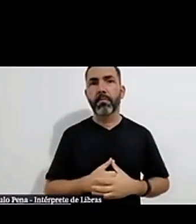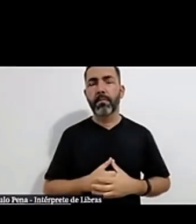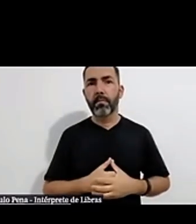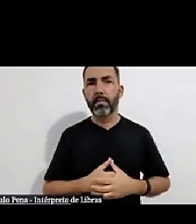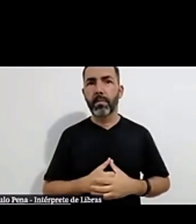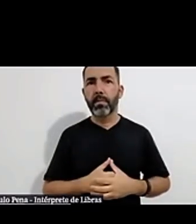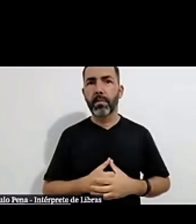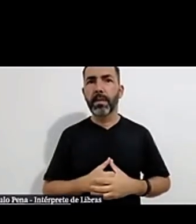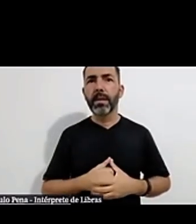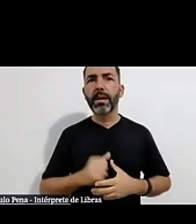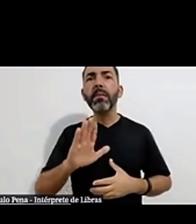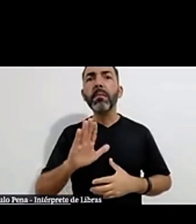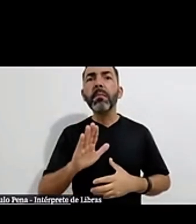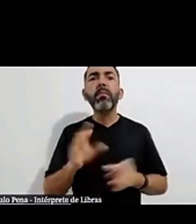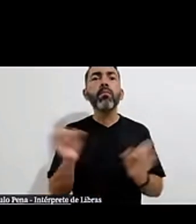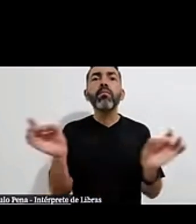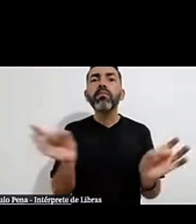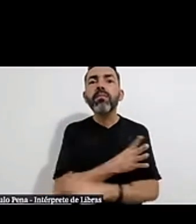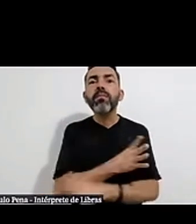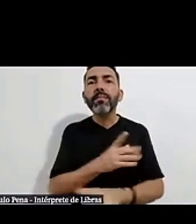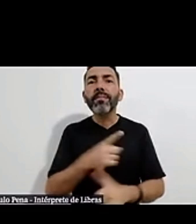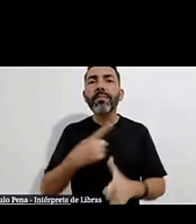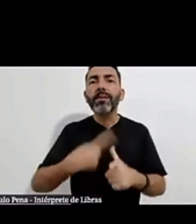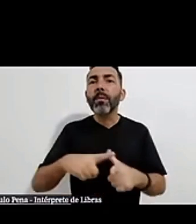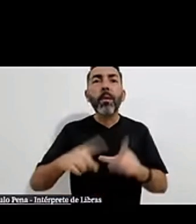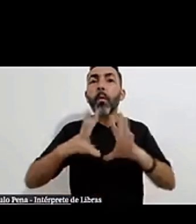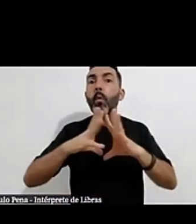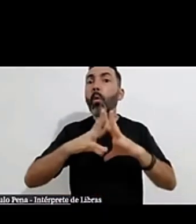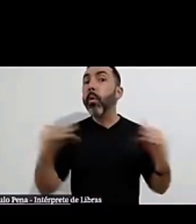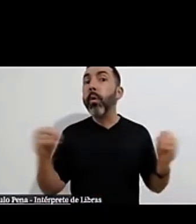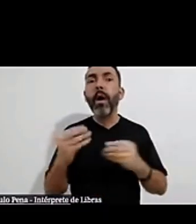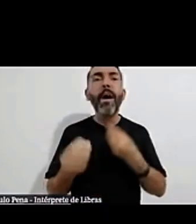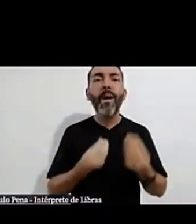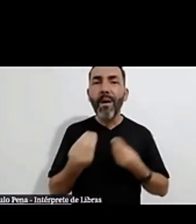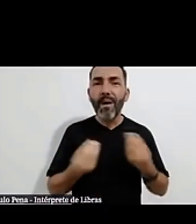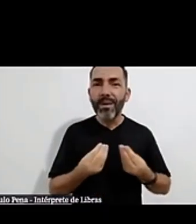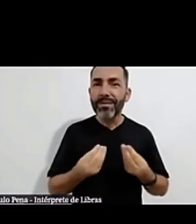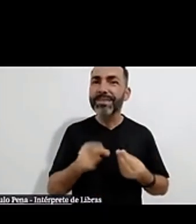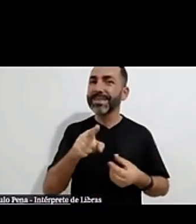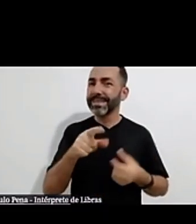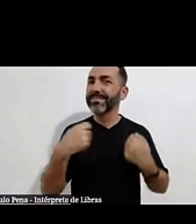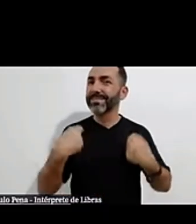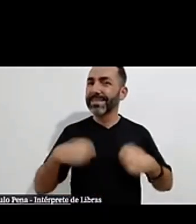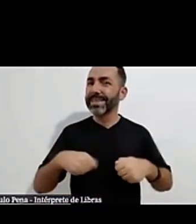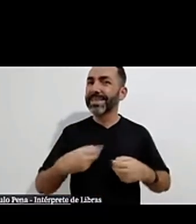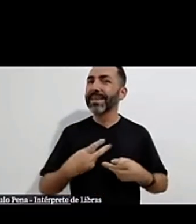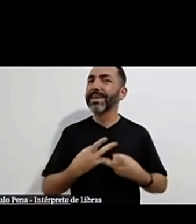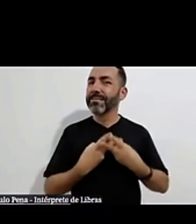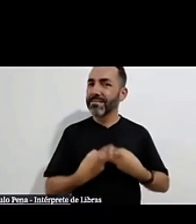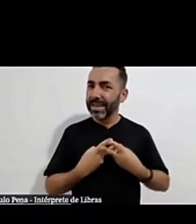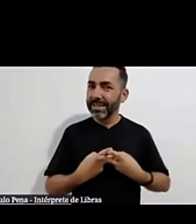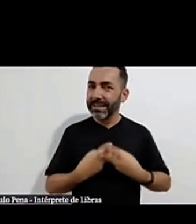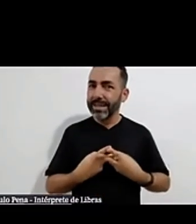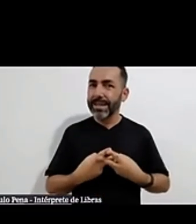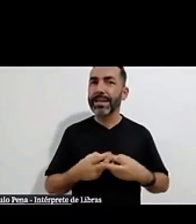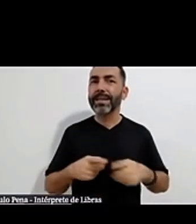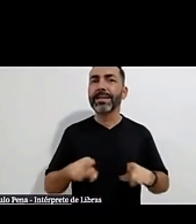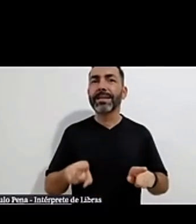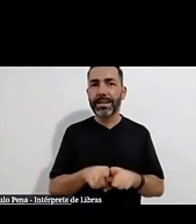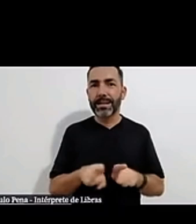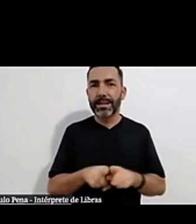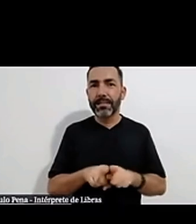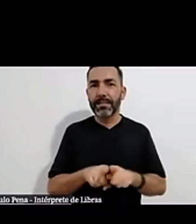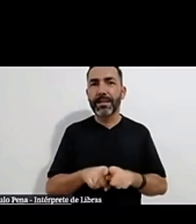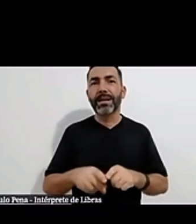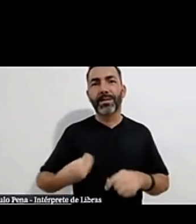que tem solução? Com certeza sim, mas é preciso paciência e obediência. Não é somente fazendo uso